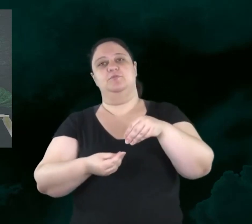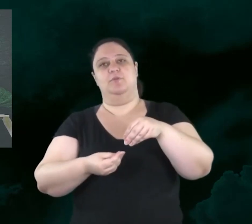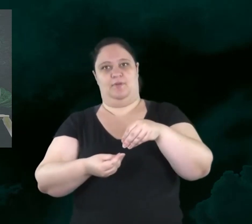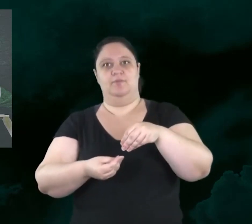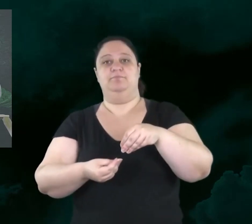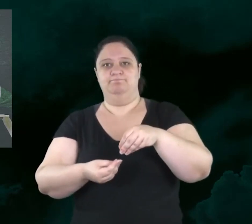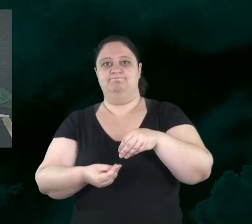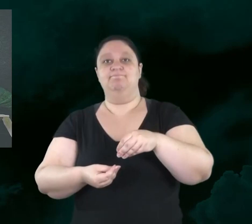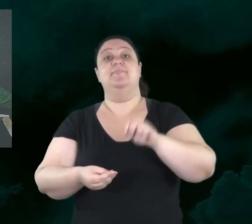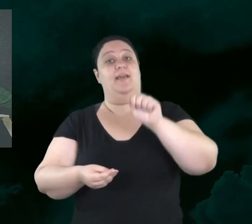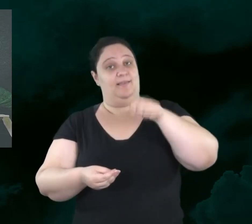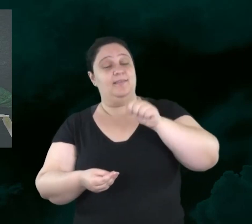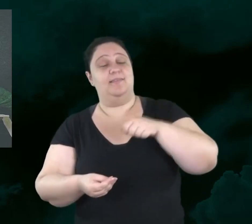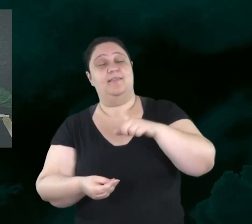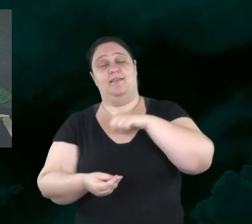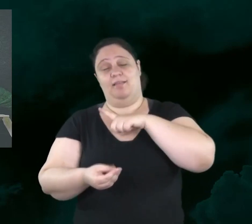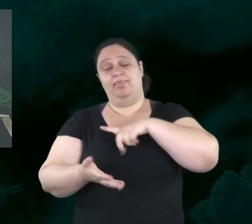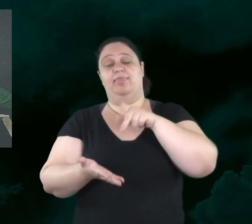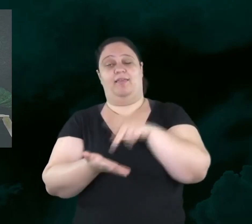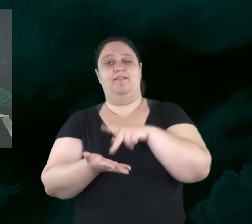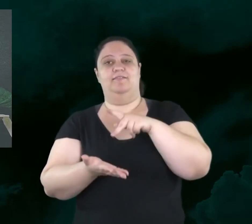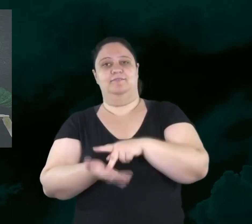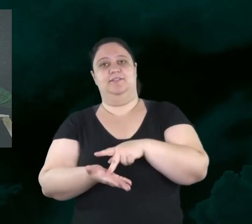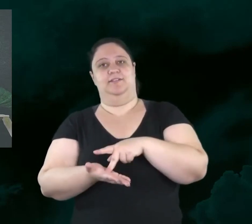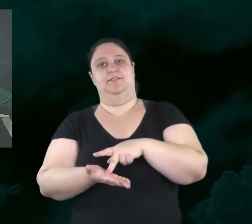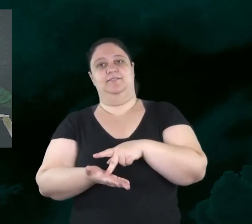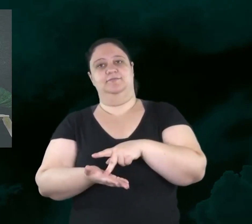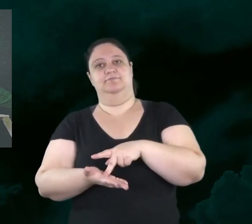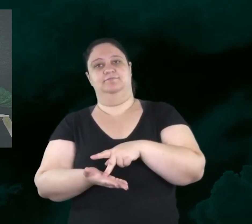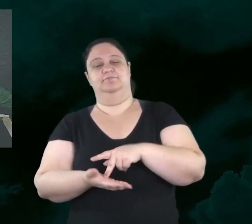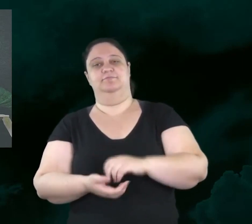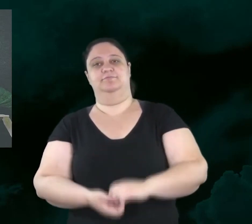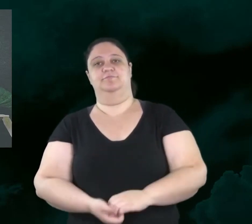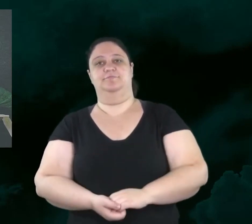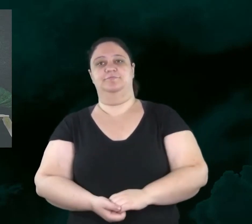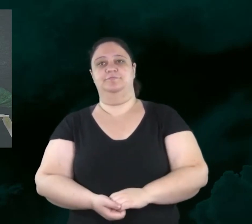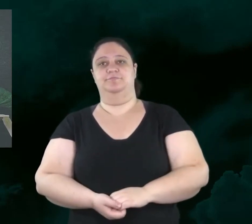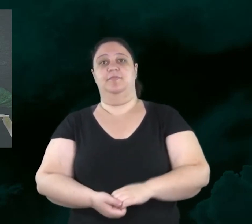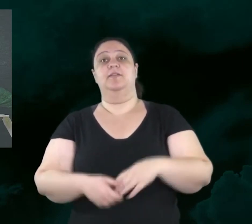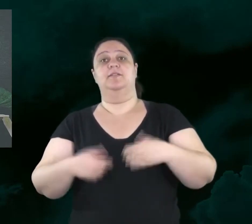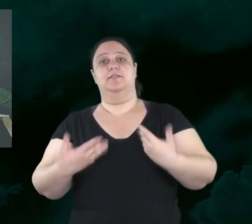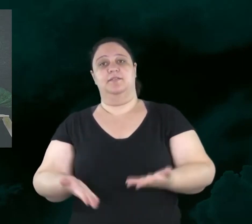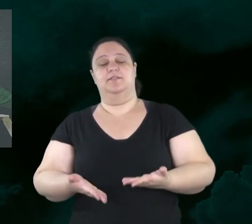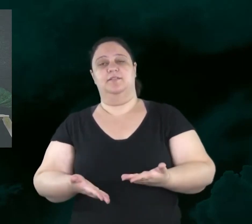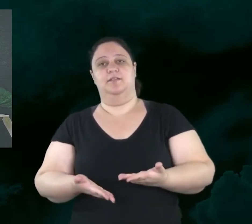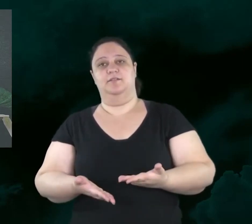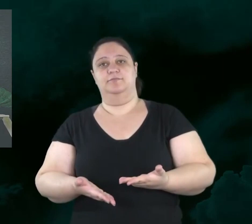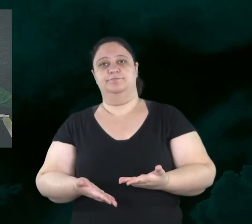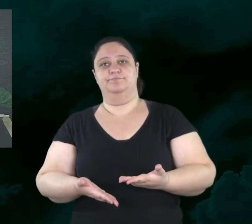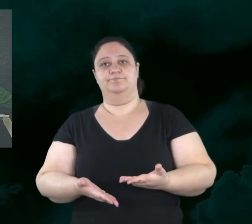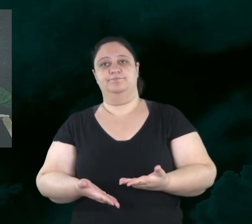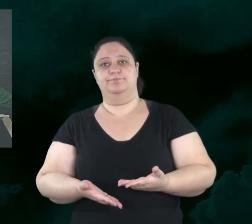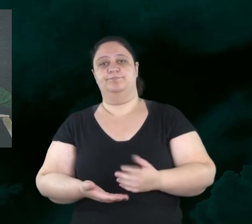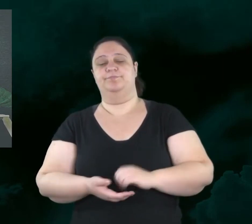temos realmente uma referência verdadeira da verdade. Portanto, irmãos, se você quer